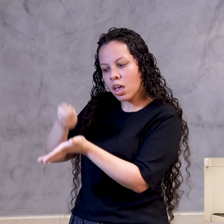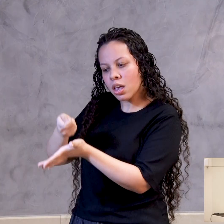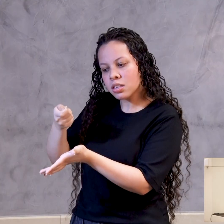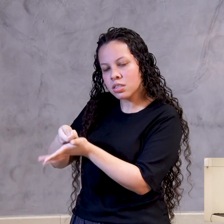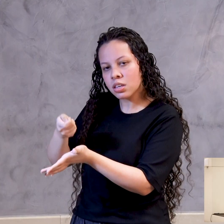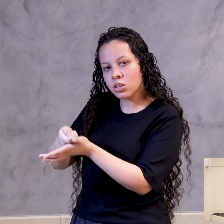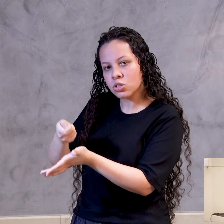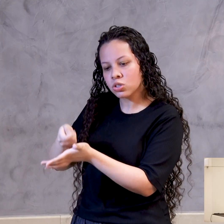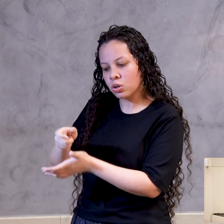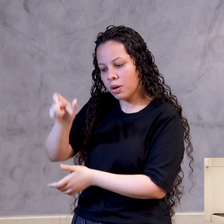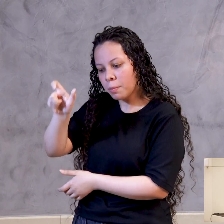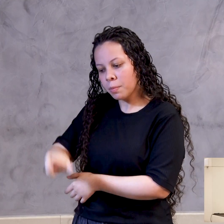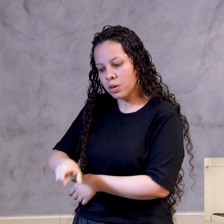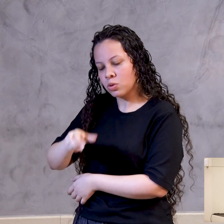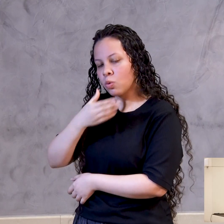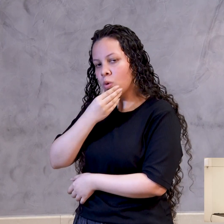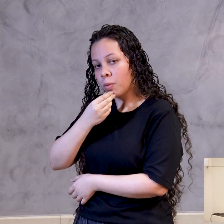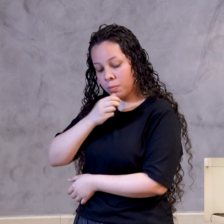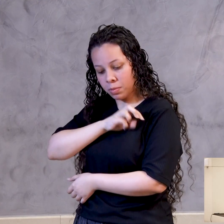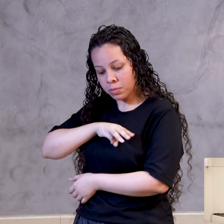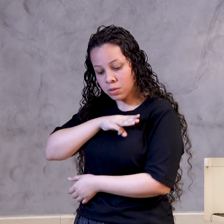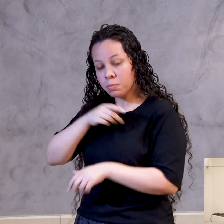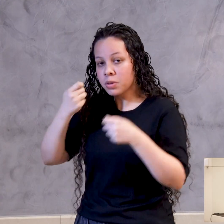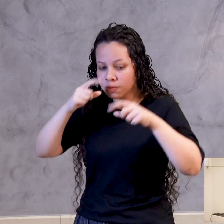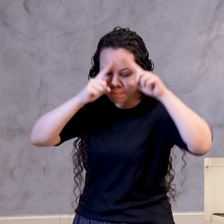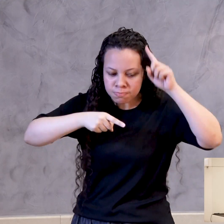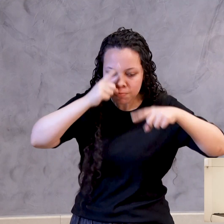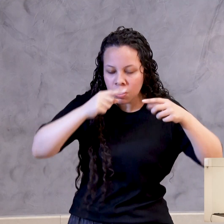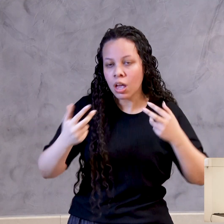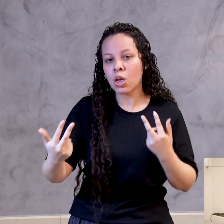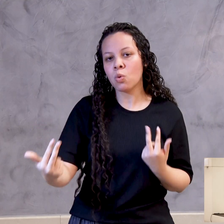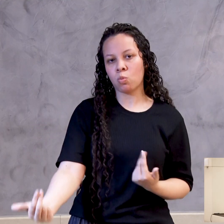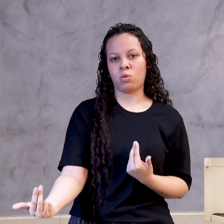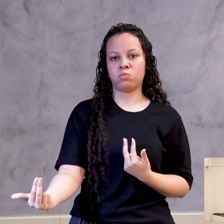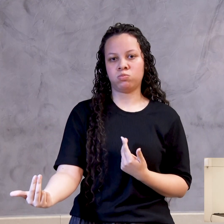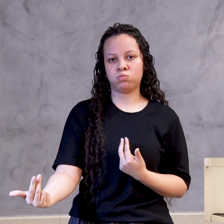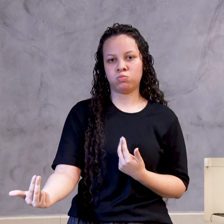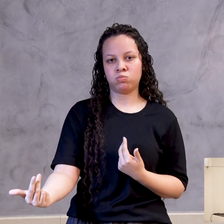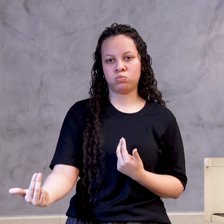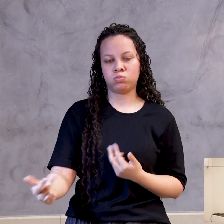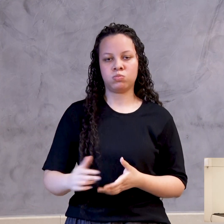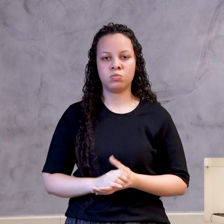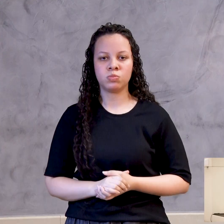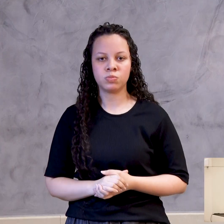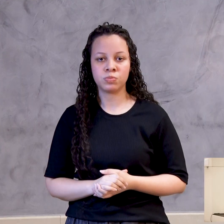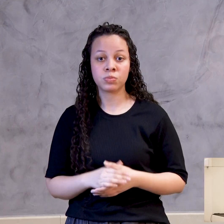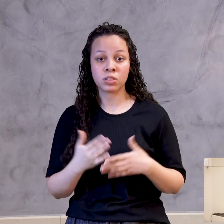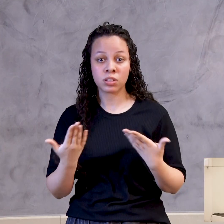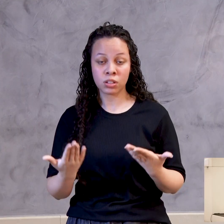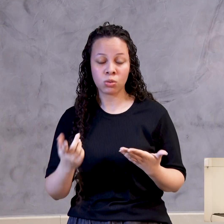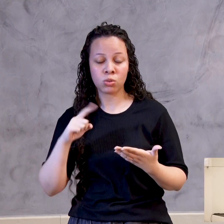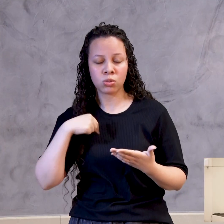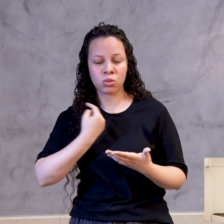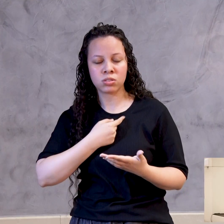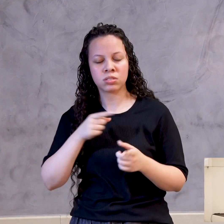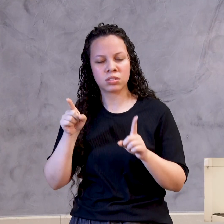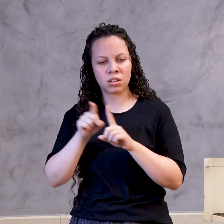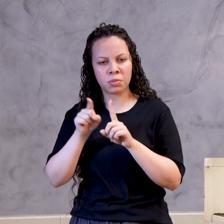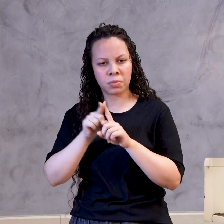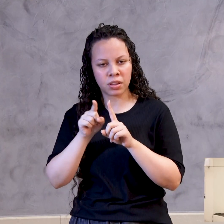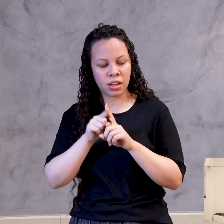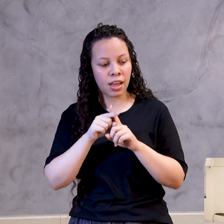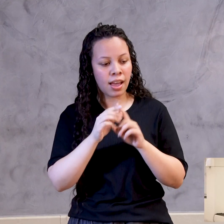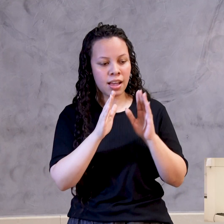novo, o mesmo domínio. Aí é que está, e que nós temos visto também as